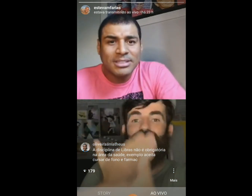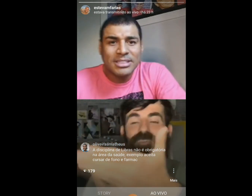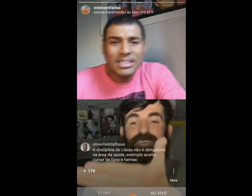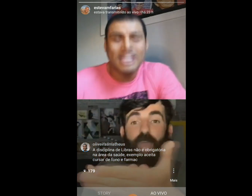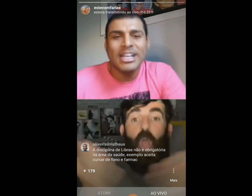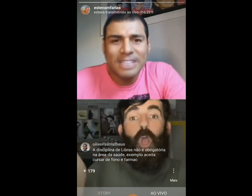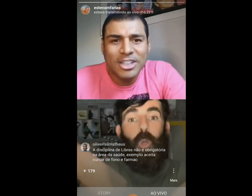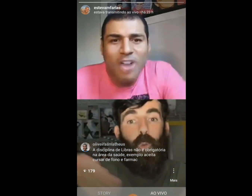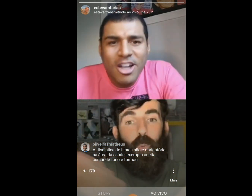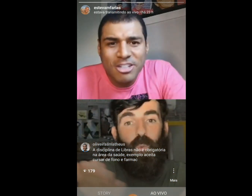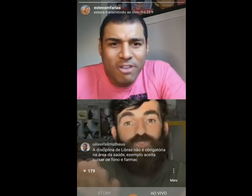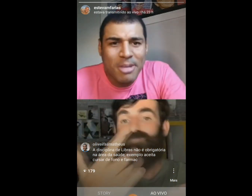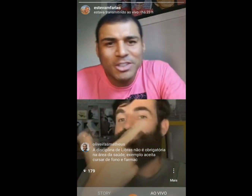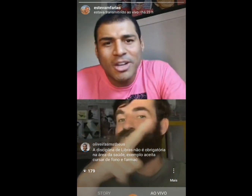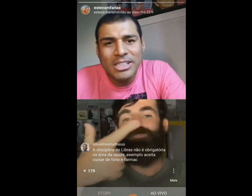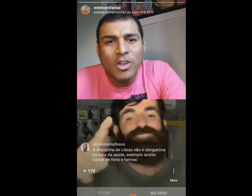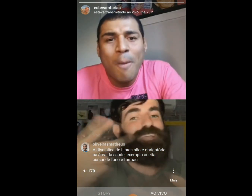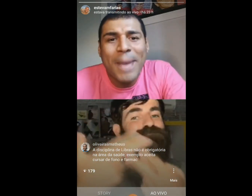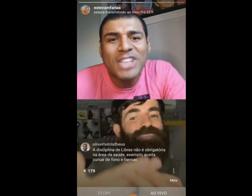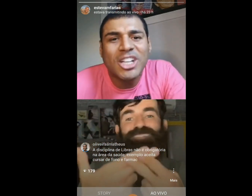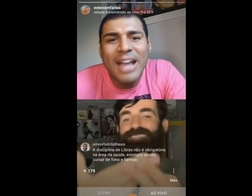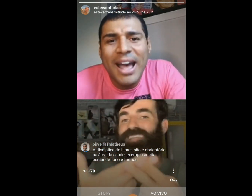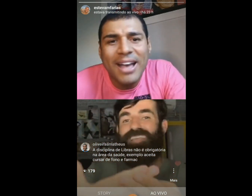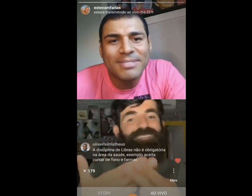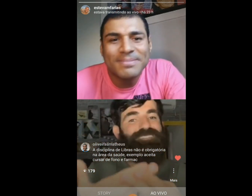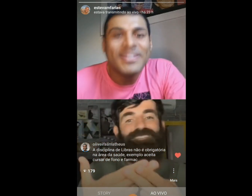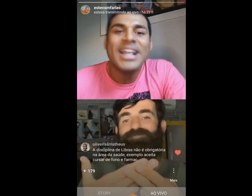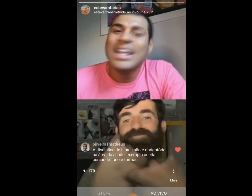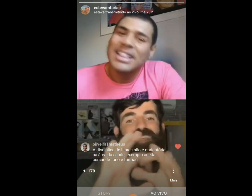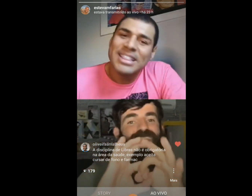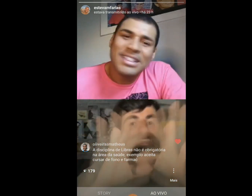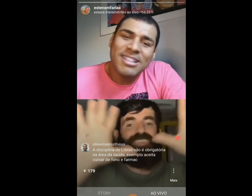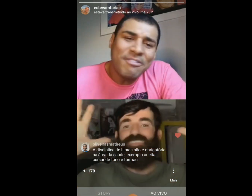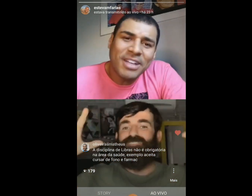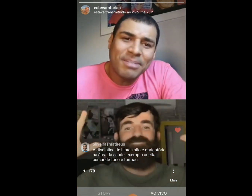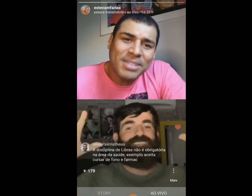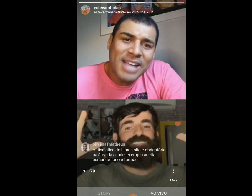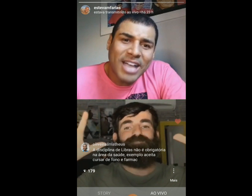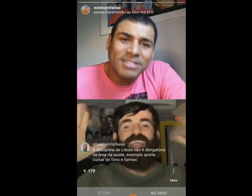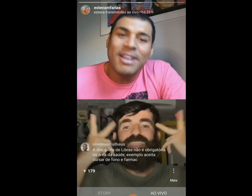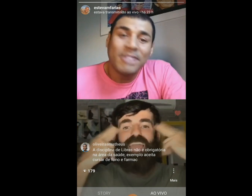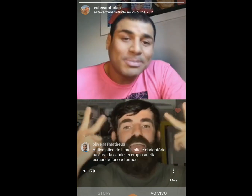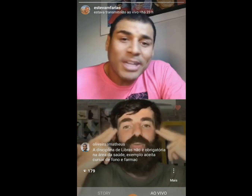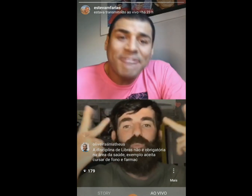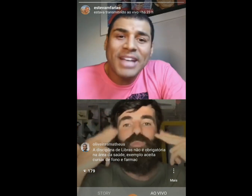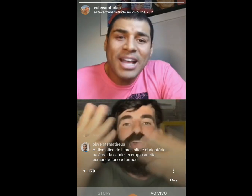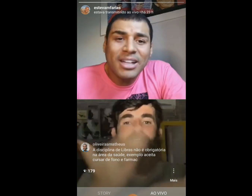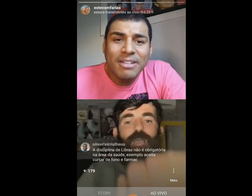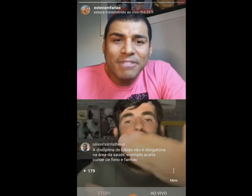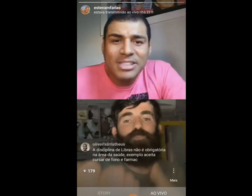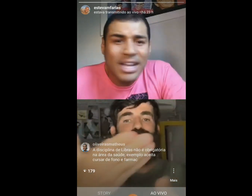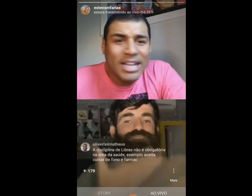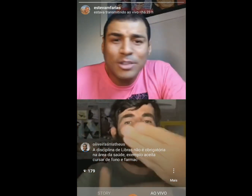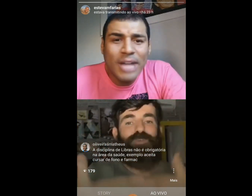de volta, essa interação. Por exemplo, hoje as pessoas não têm muita paciência, também não têm tempo livre, pois é